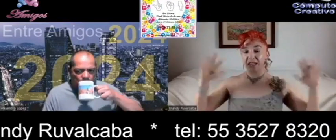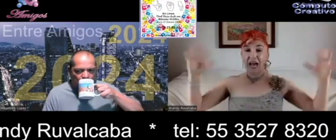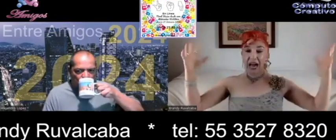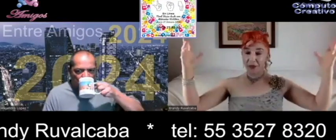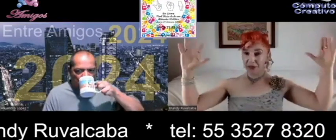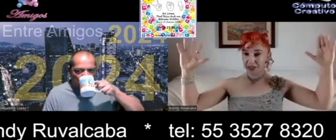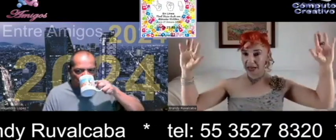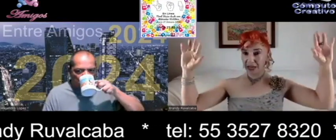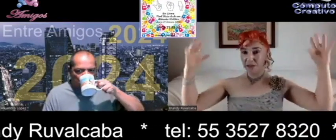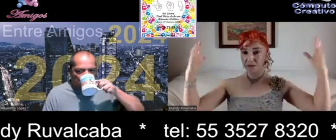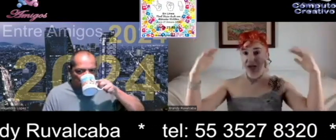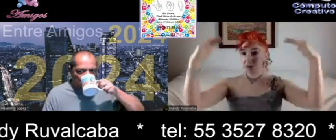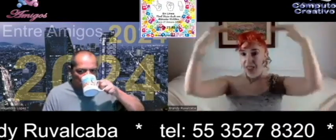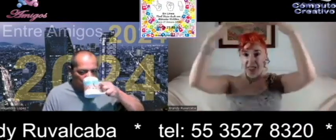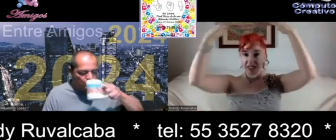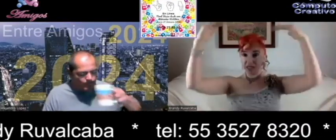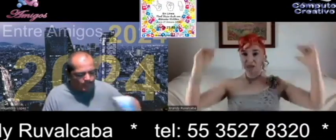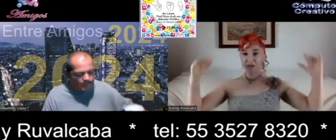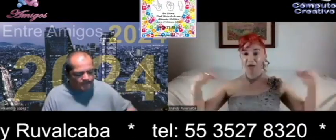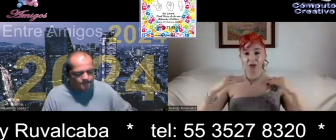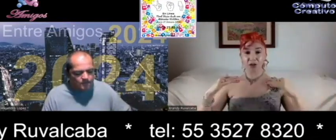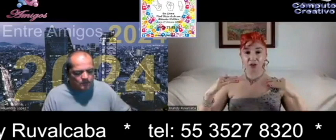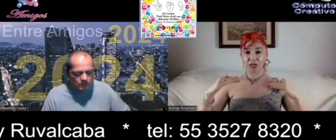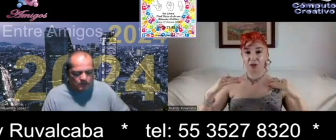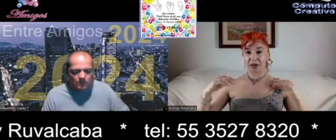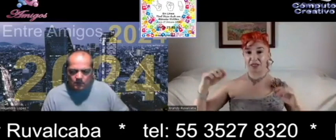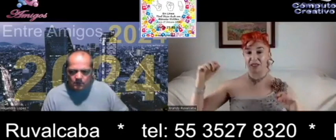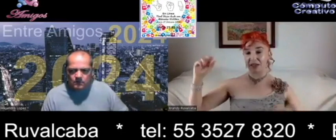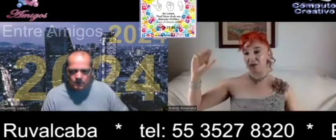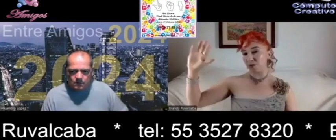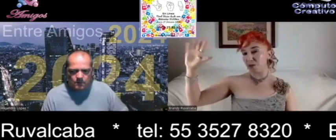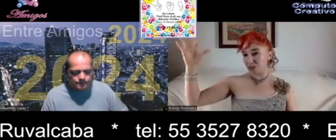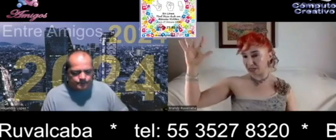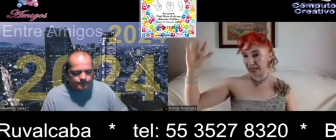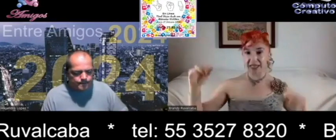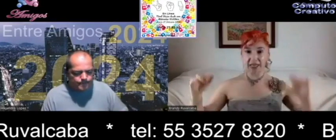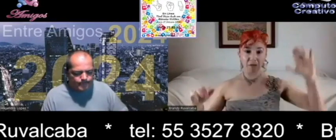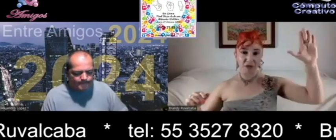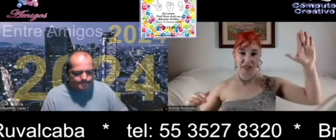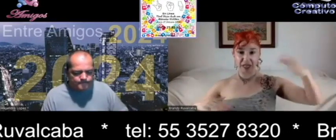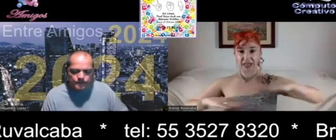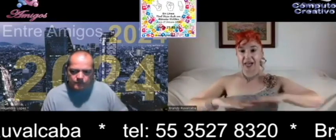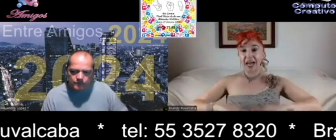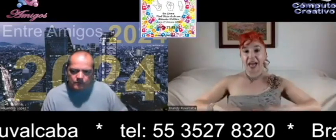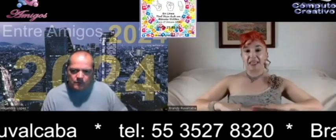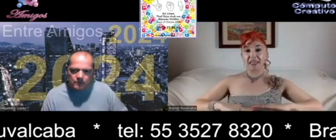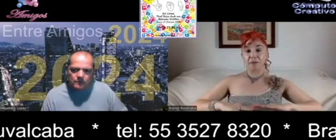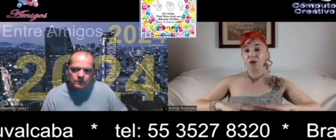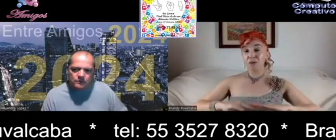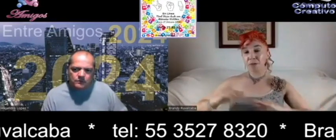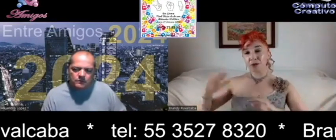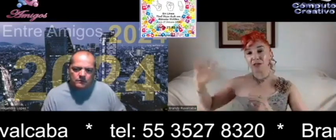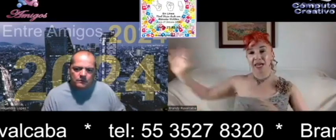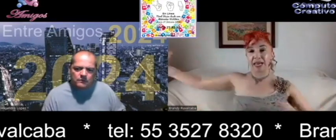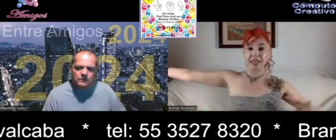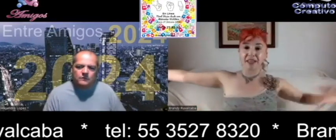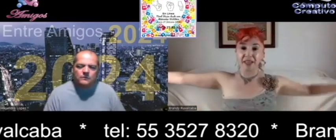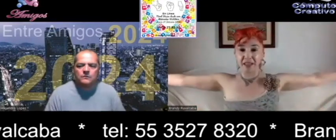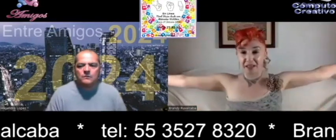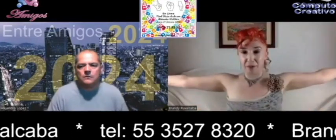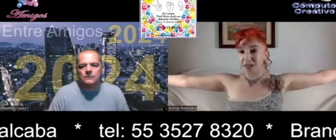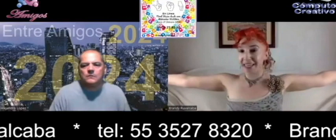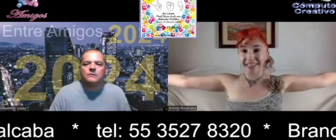Es decir, a donde llegan mis manos, este es mi espacio que yo tengo para señar. Yo puedo señar aquí, puedo señar acá, aquí, pero no me puedo